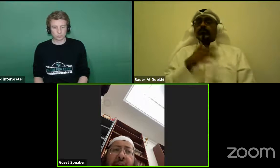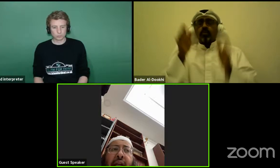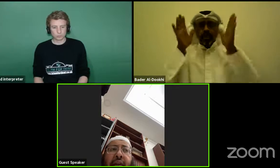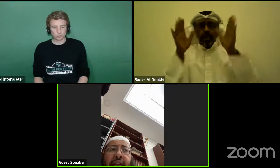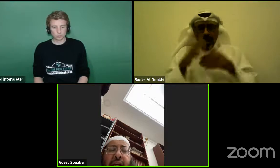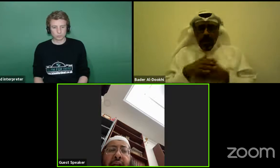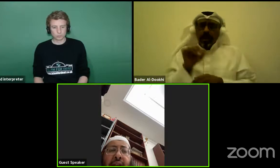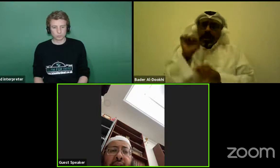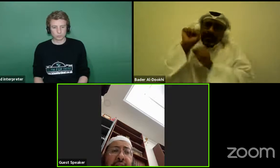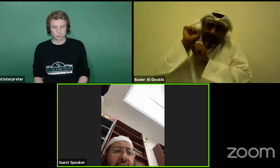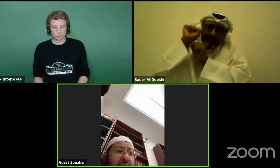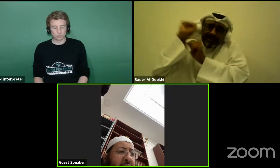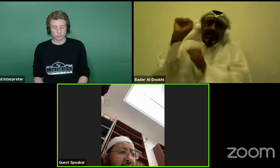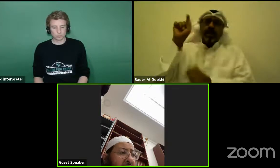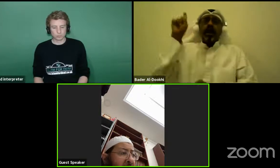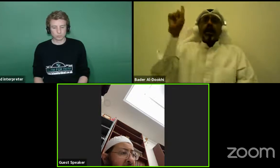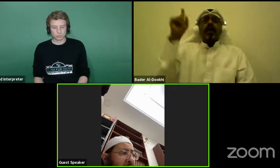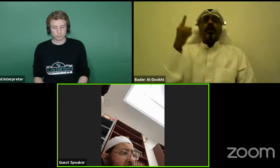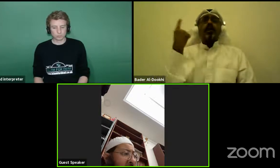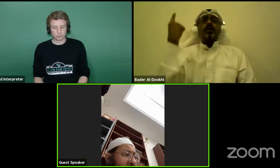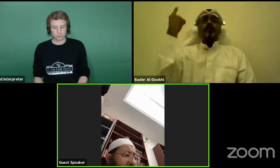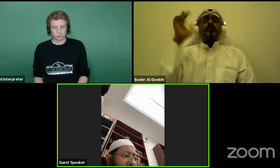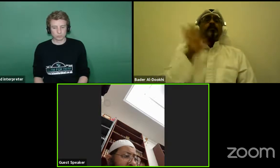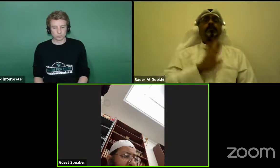لله تبارك وتعالى.